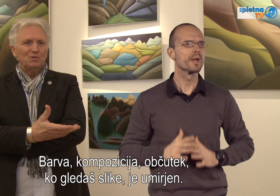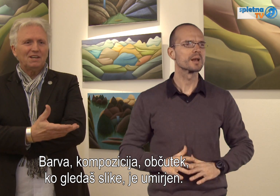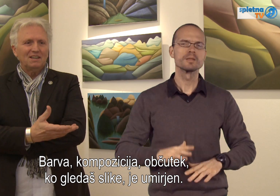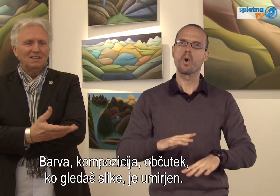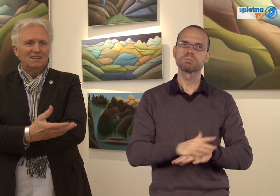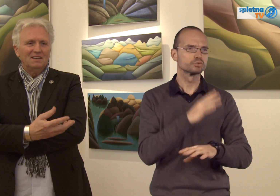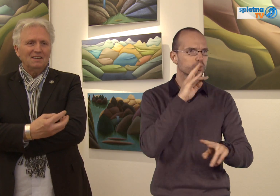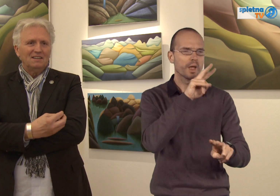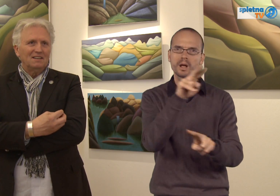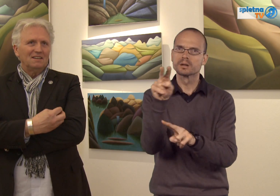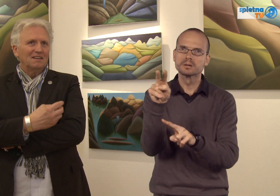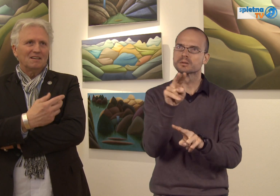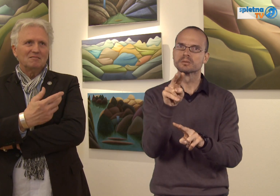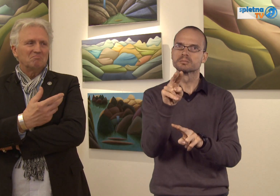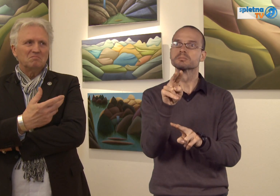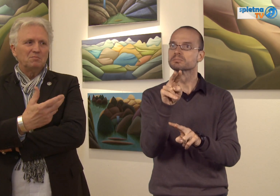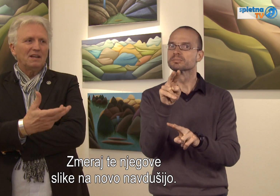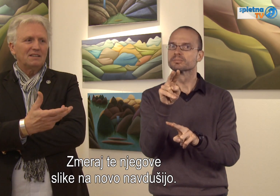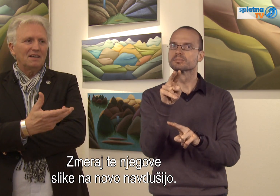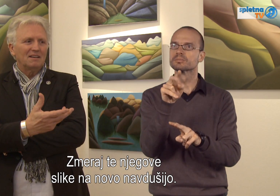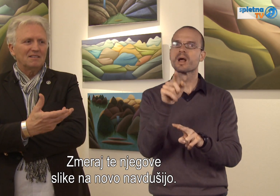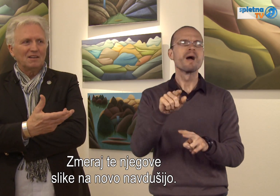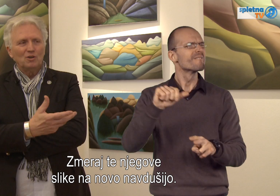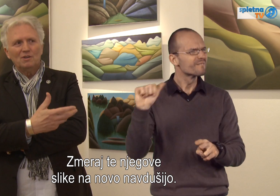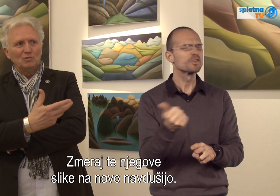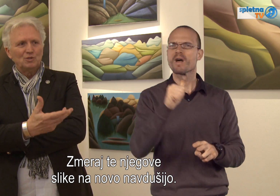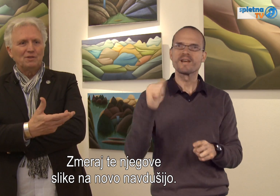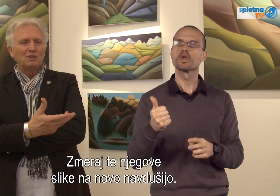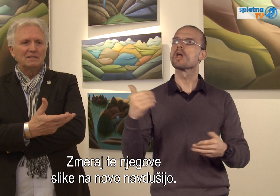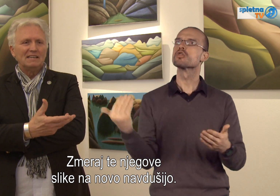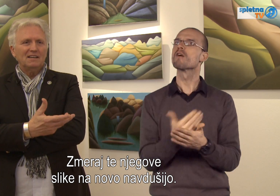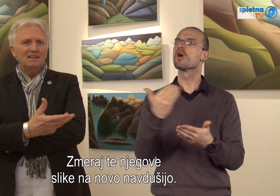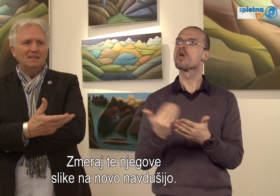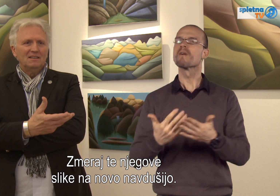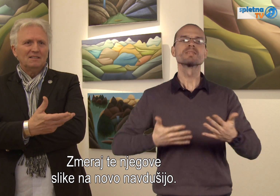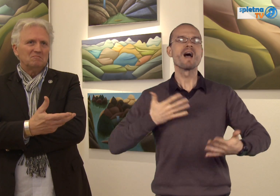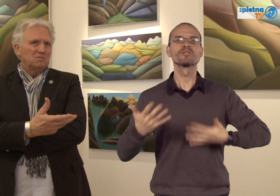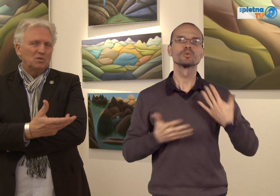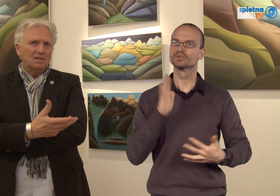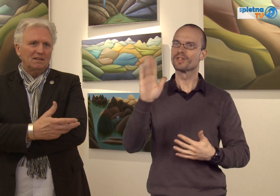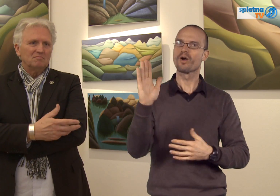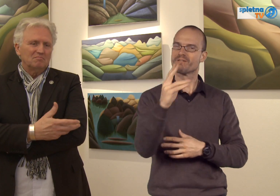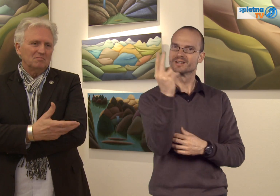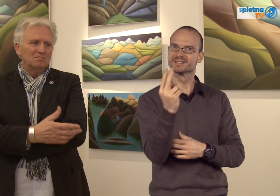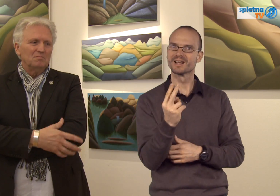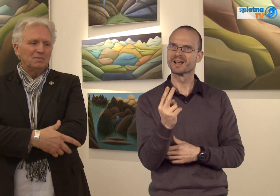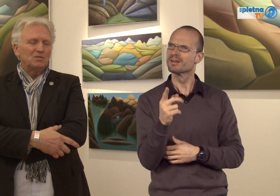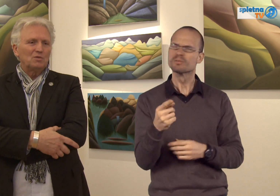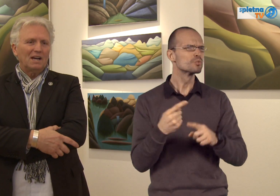občutek in zmeraj te na novo navdušijo njegove slike, tako da bistveno